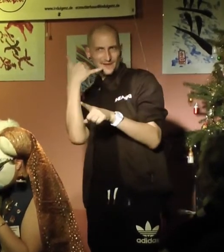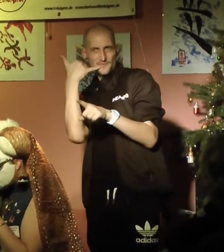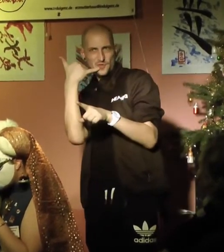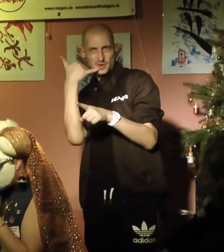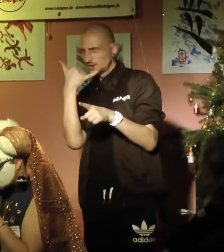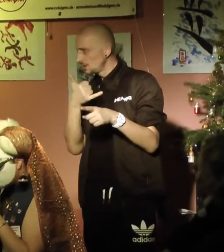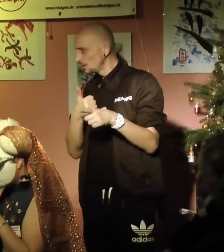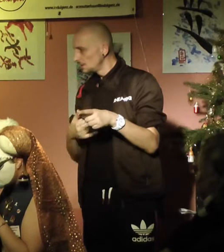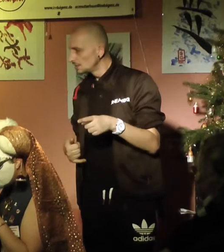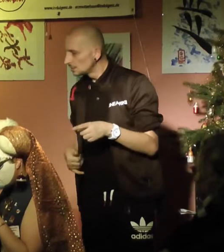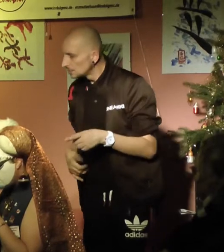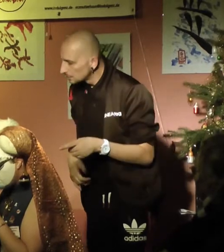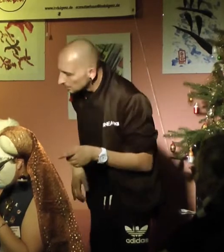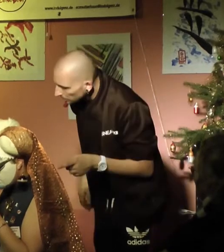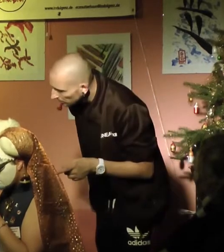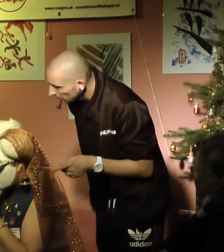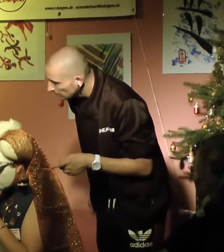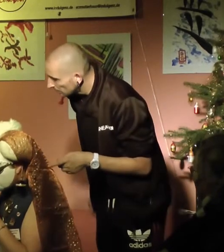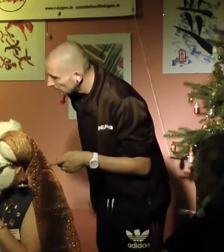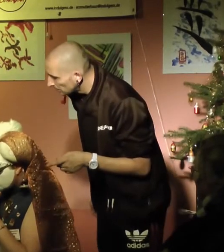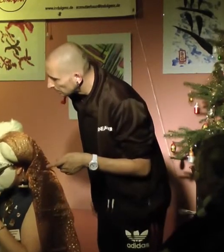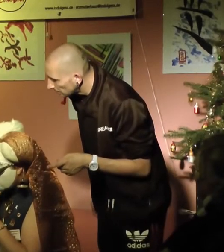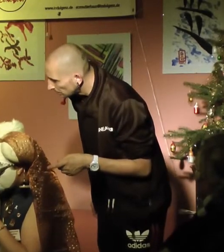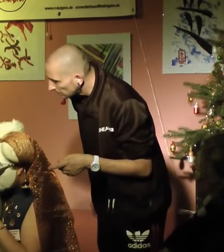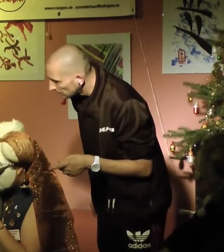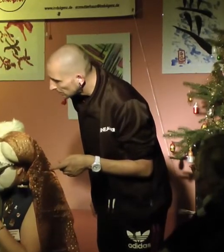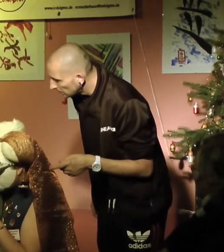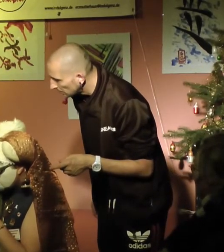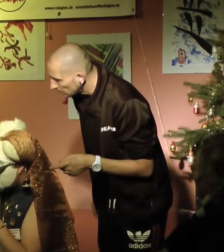Gerät ist auch dazu, das läuft mit dem anderen Telefon wahrscheinlich. Weiß ich nicht, keine Ahnung.